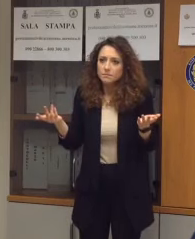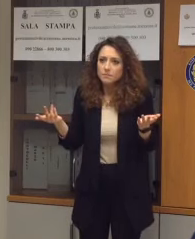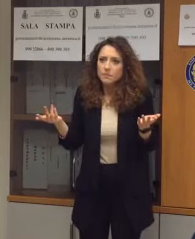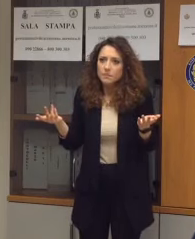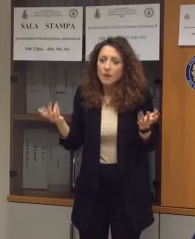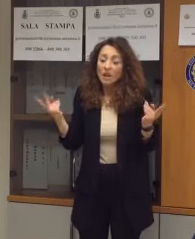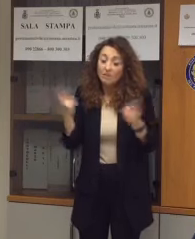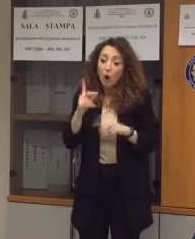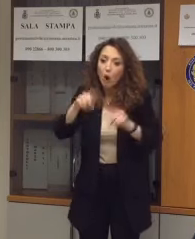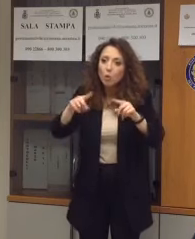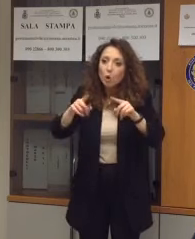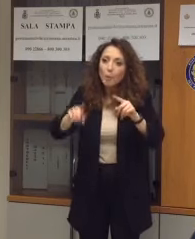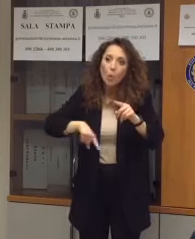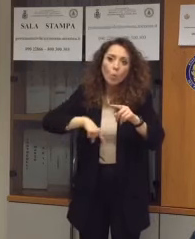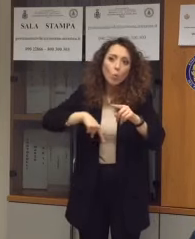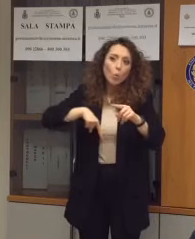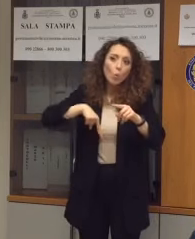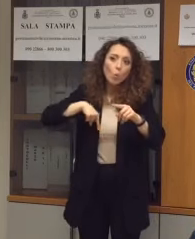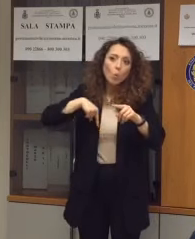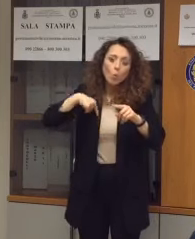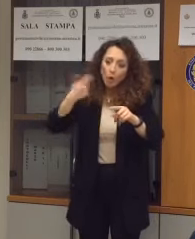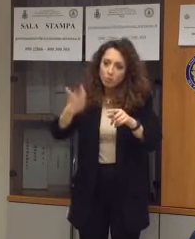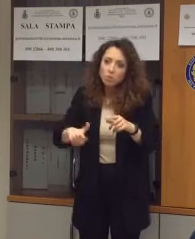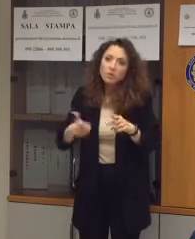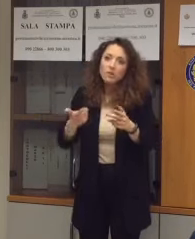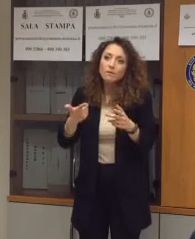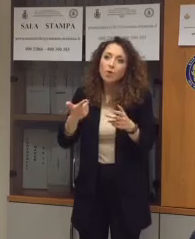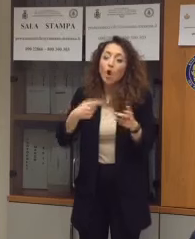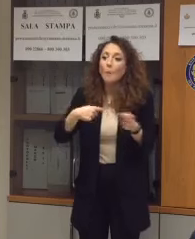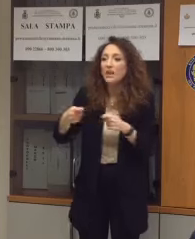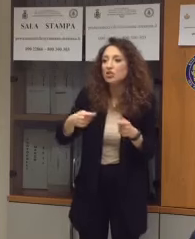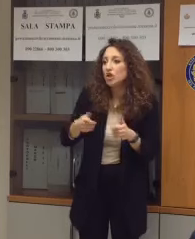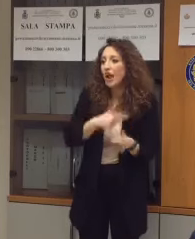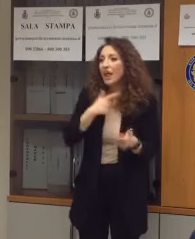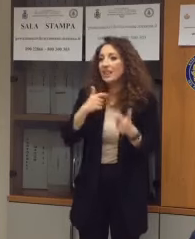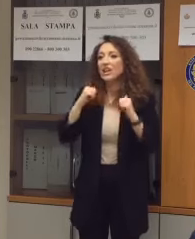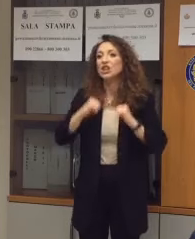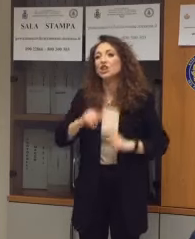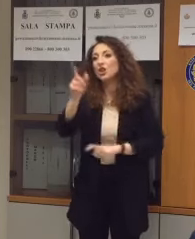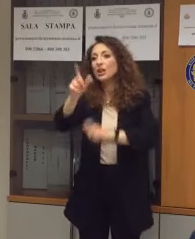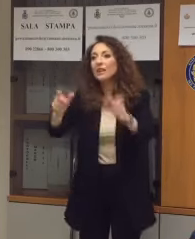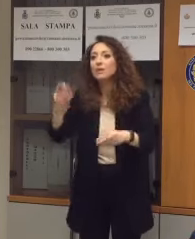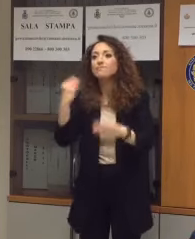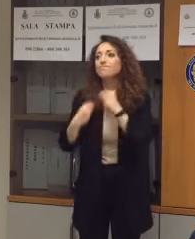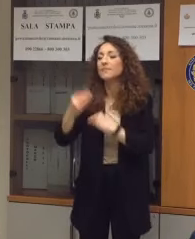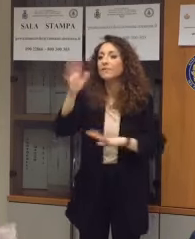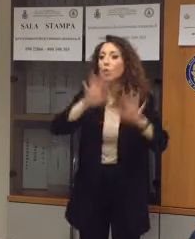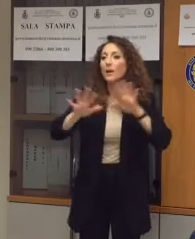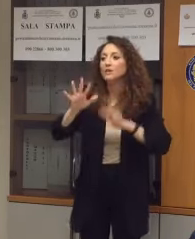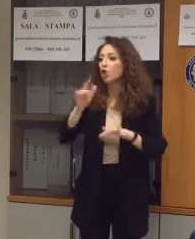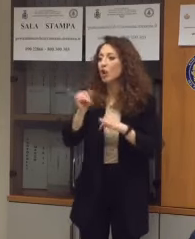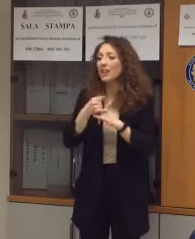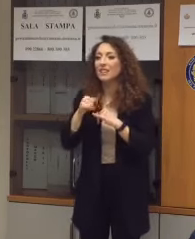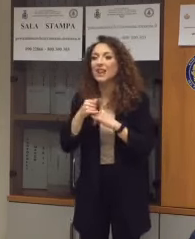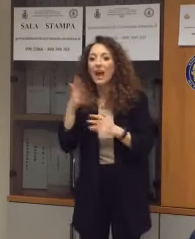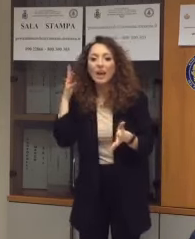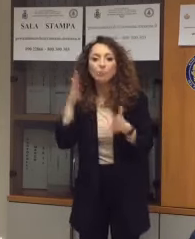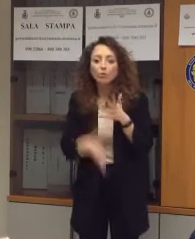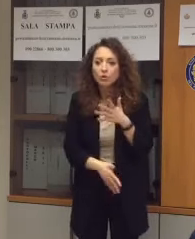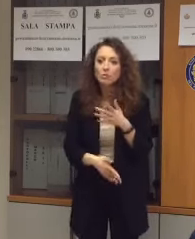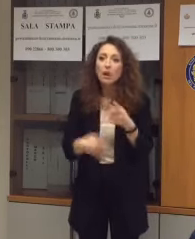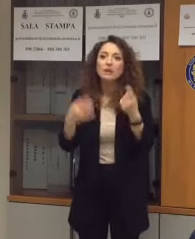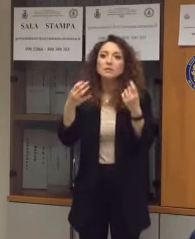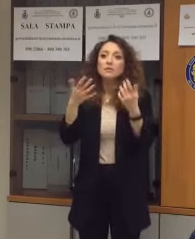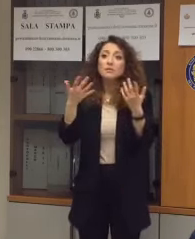lunghe, perché i cittadini, ma anche i commercianti si sono rivolti, chiedevano dei dettagli e degli approfondimenti. Quindi se qualche linea non ha funzionato